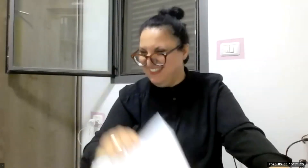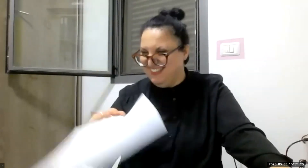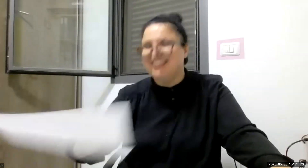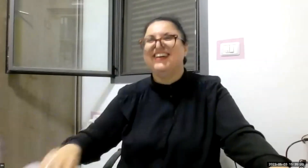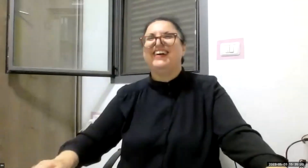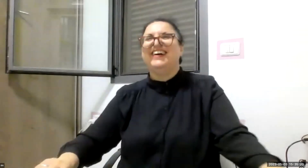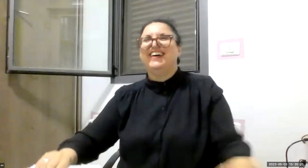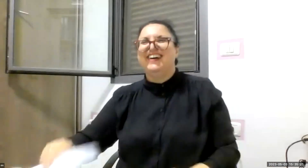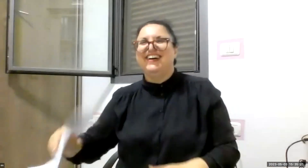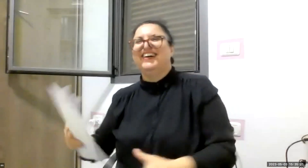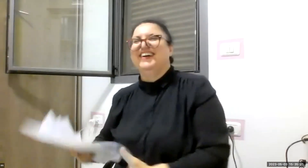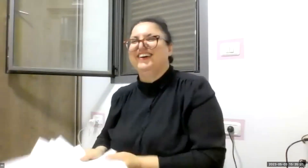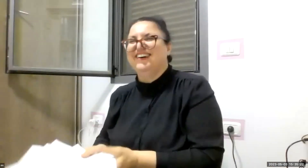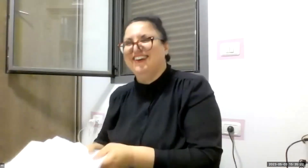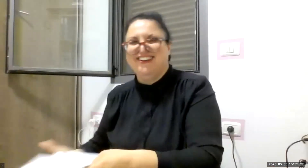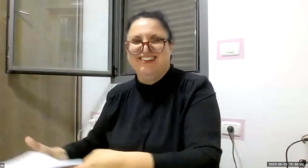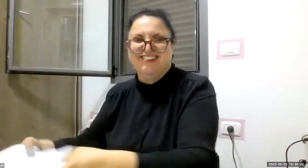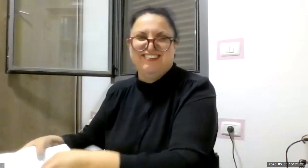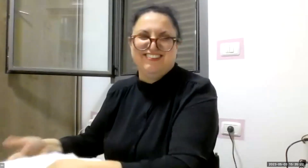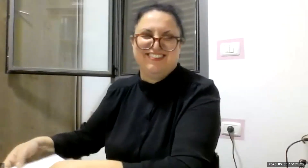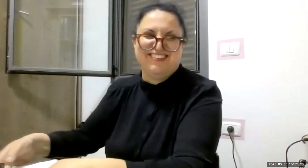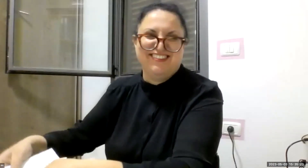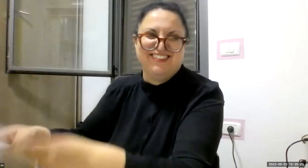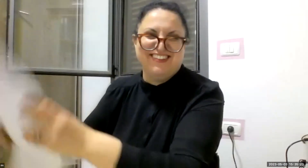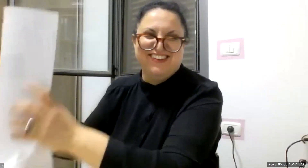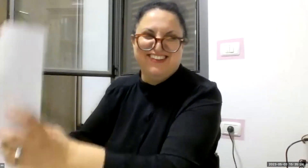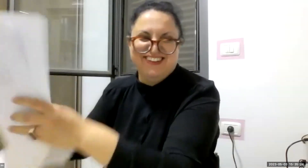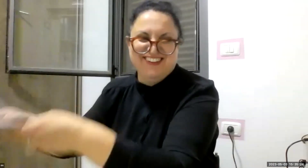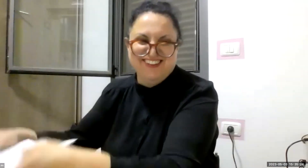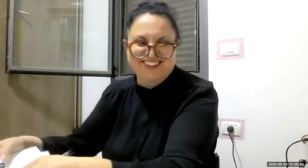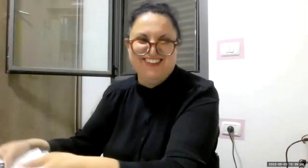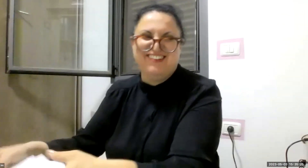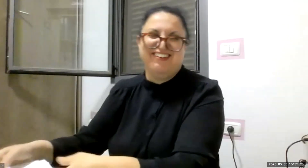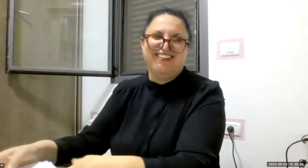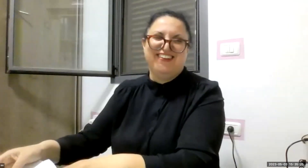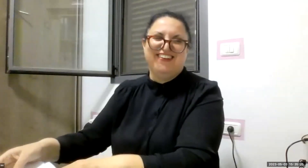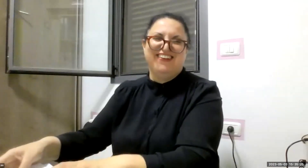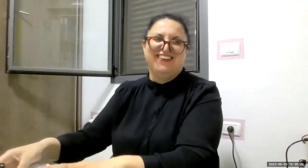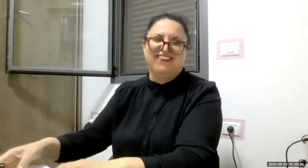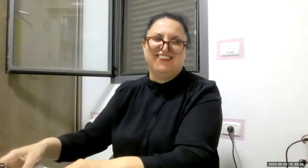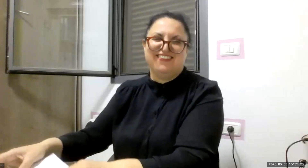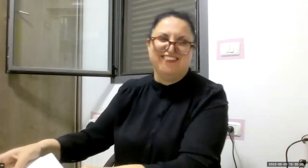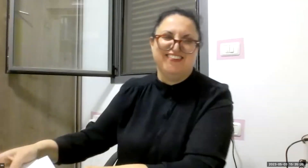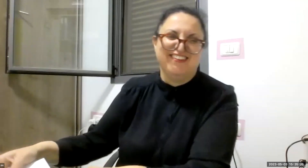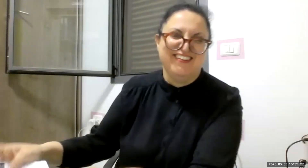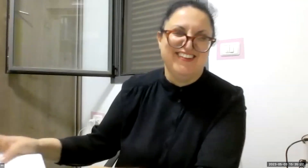ואפשרות לקיום חוקשי ועצמאי אני מקווה שלא התאייפתם מההרצאה שלי